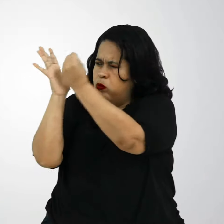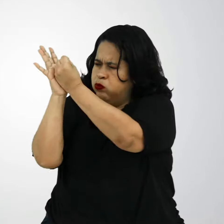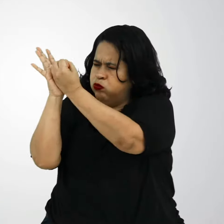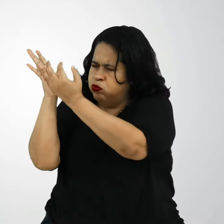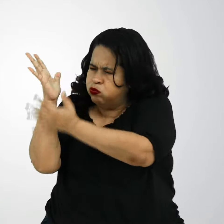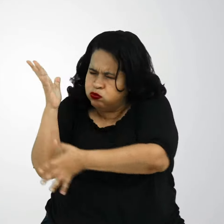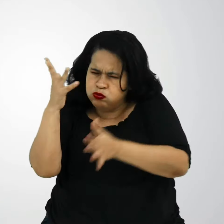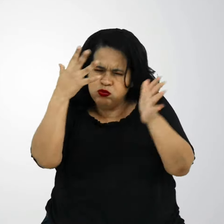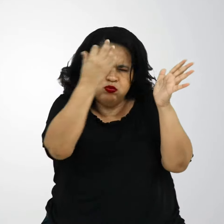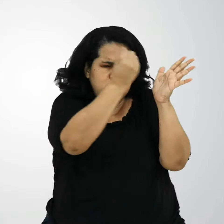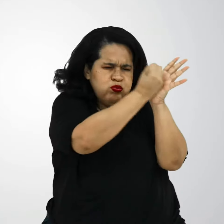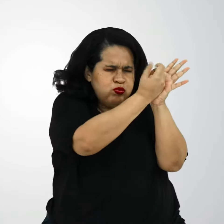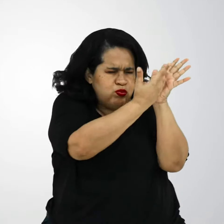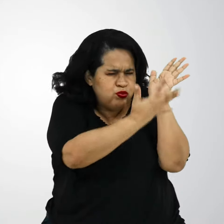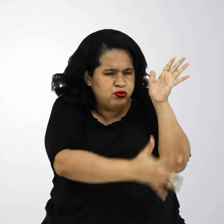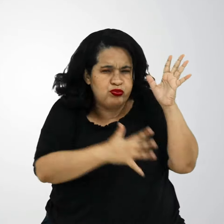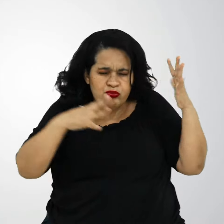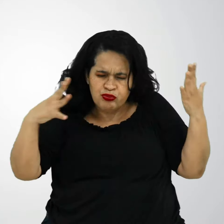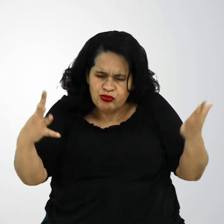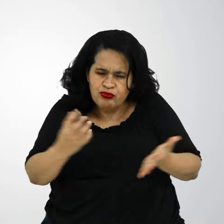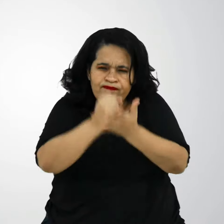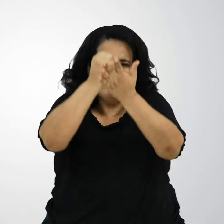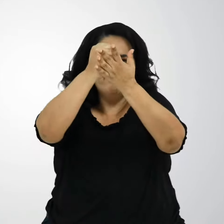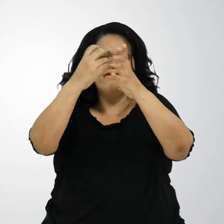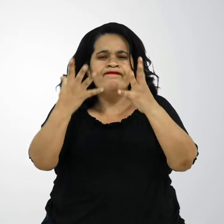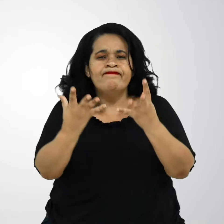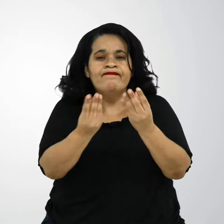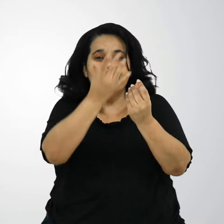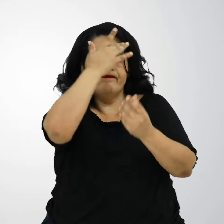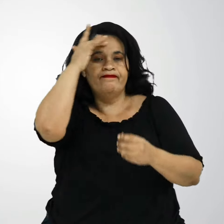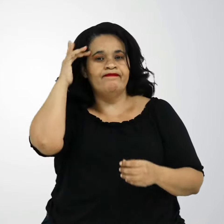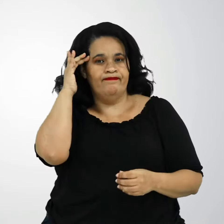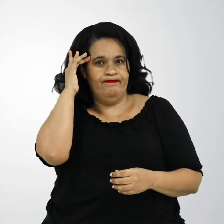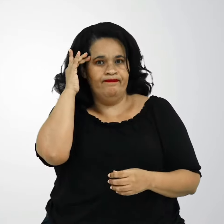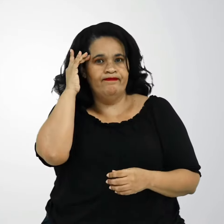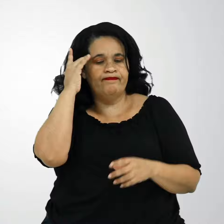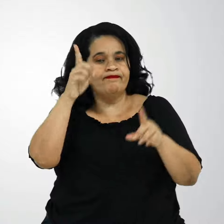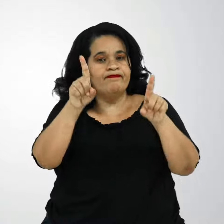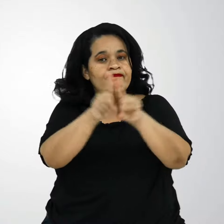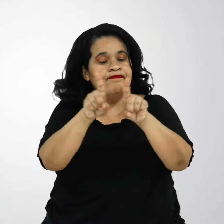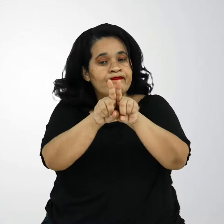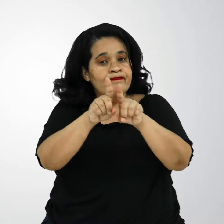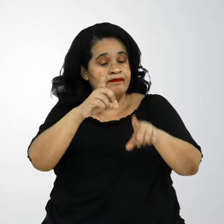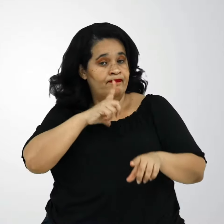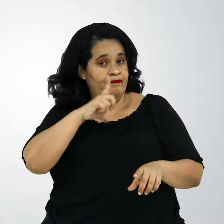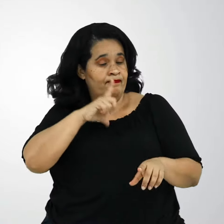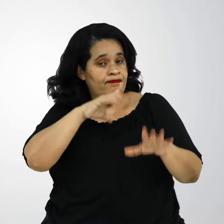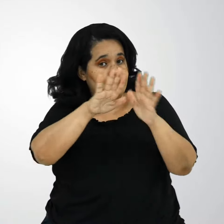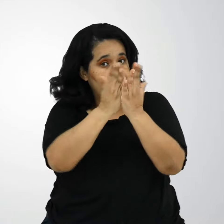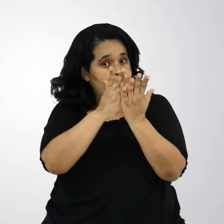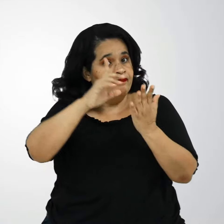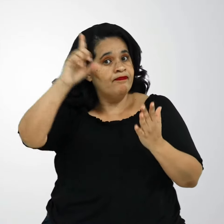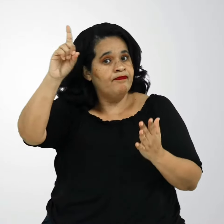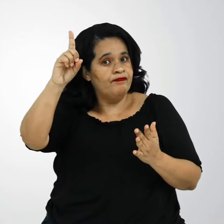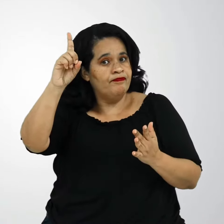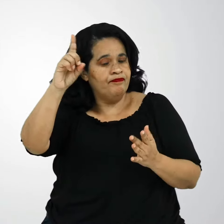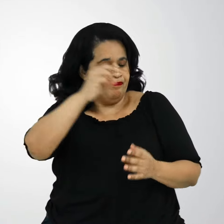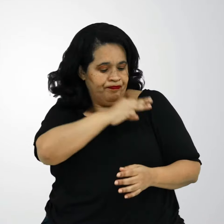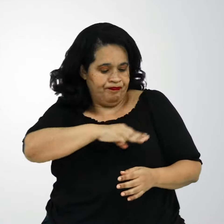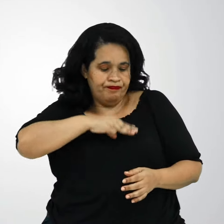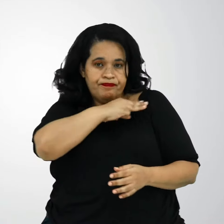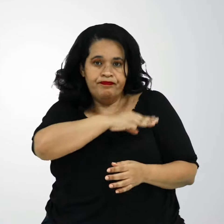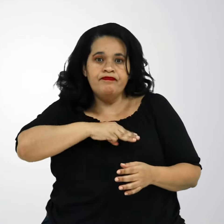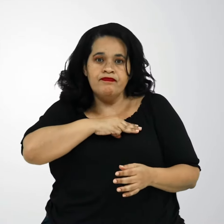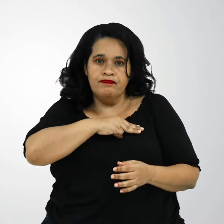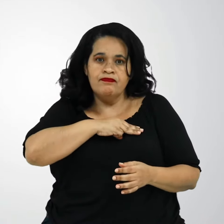para a salvação de muitos. Ele vai falar isso também em Mateus 26, na ceia, né? Fala, esse é meu sangue que é derramado por